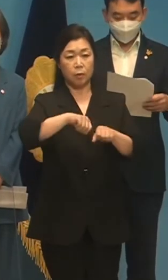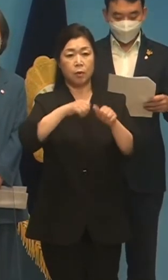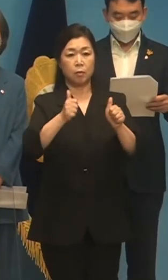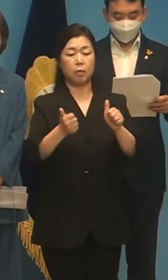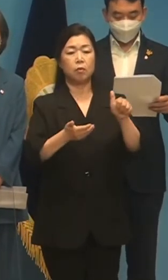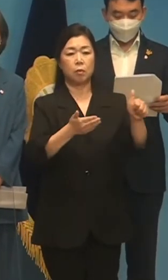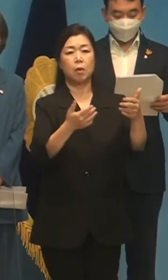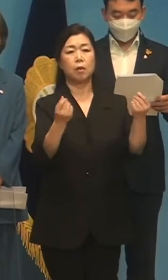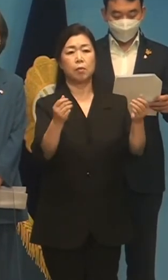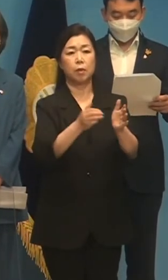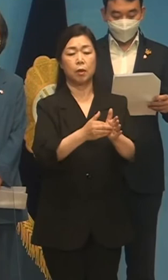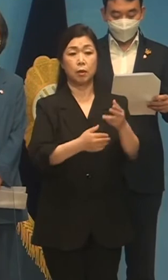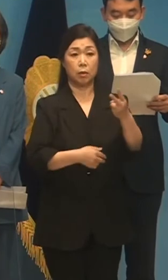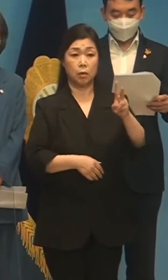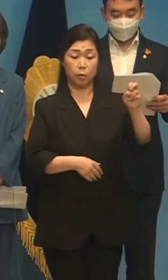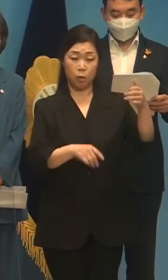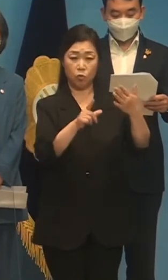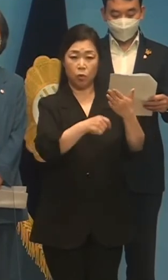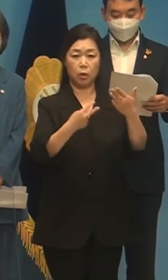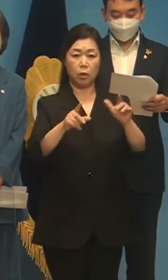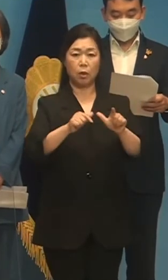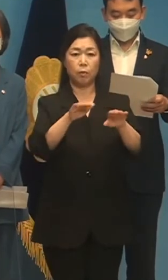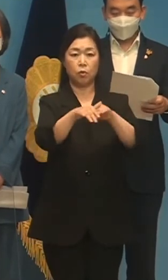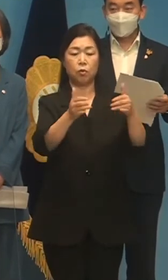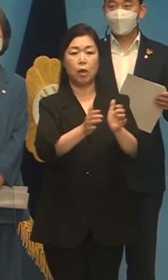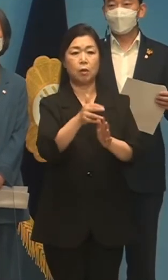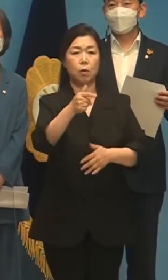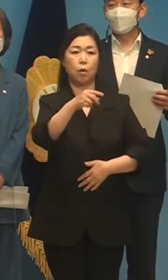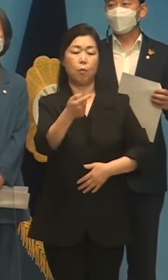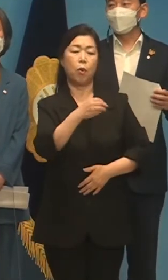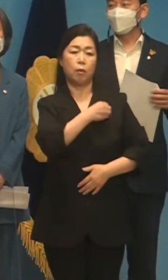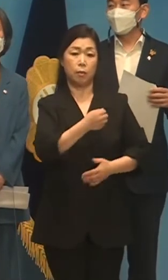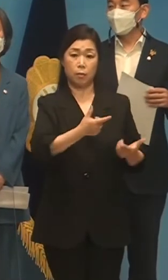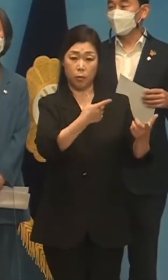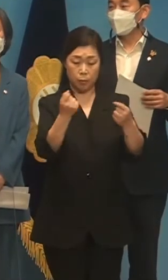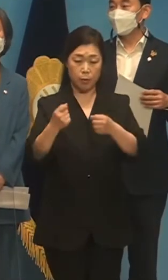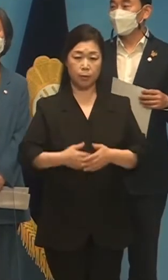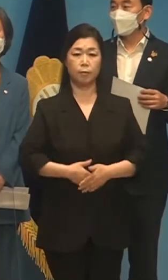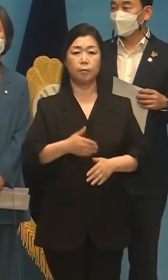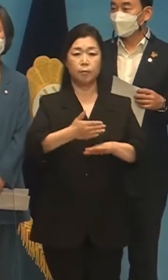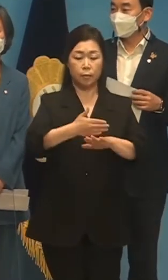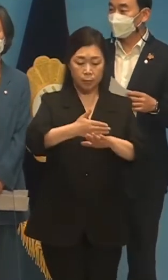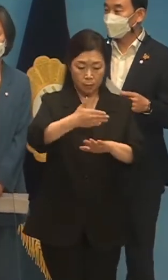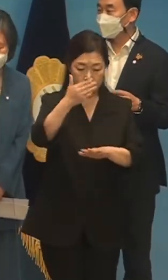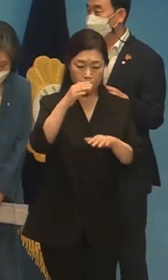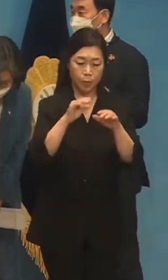2021년 9월 2일 연륜민주당 및 철원의 소속 의원님도 고맙습니다.